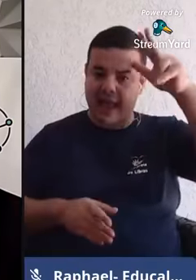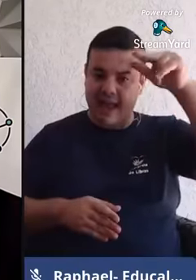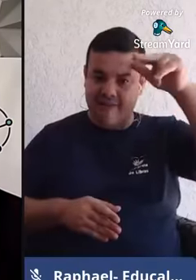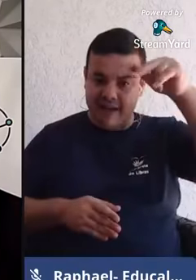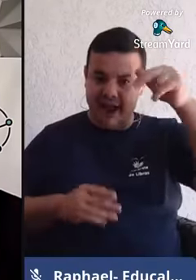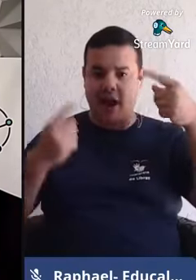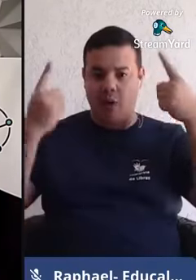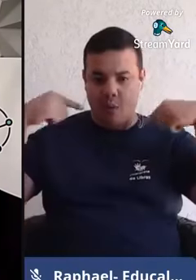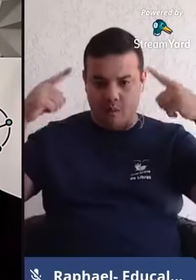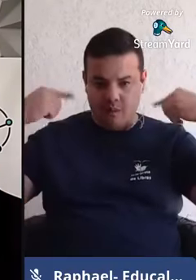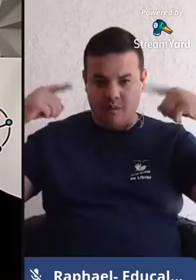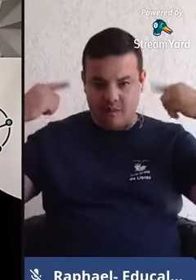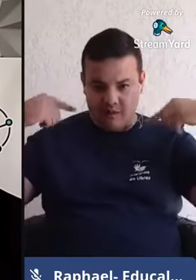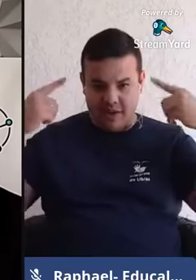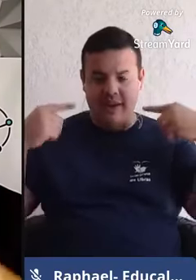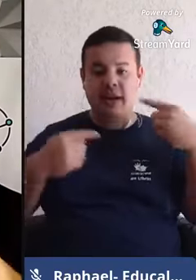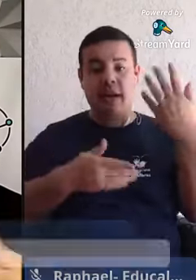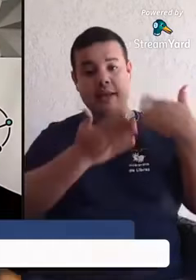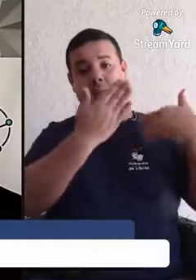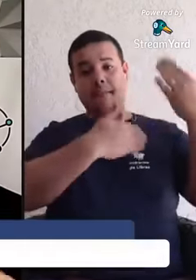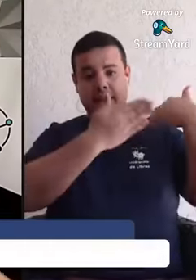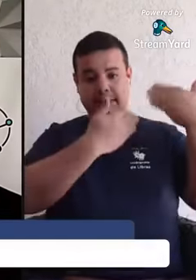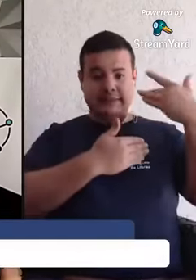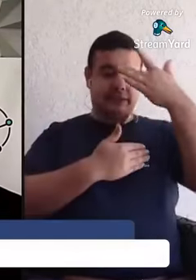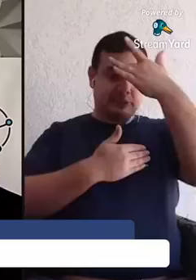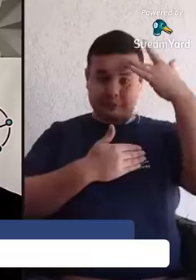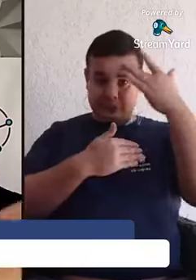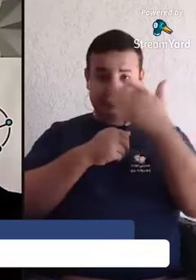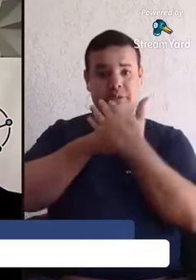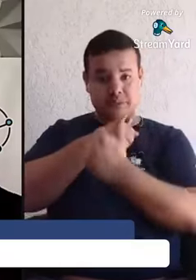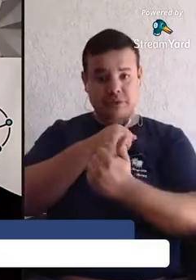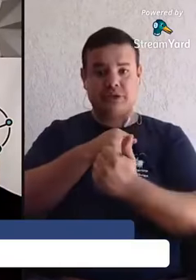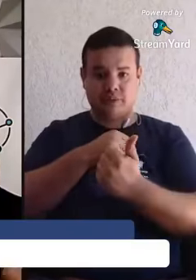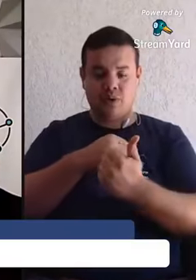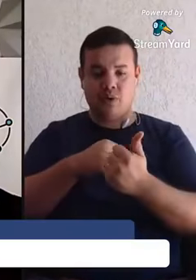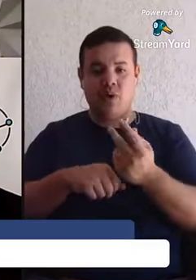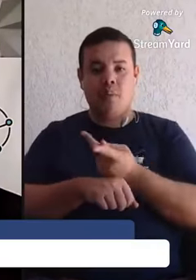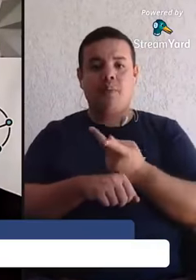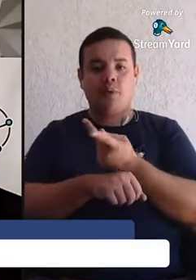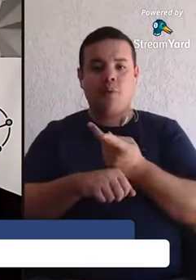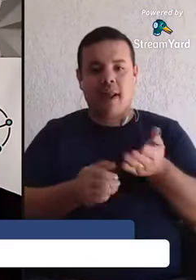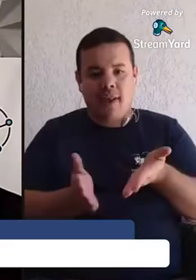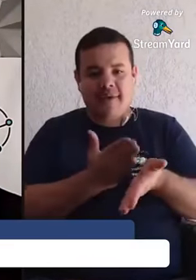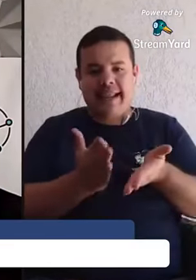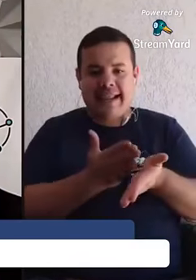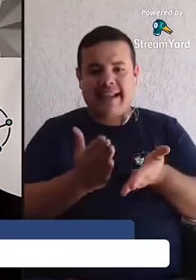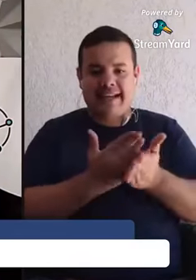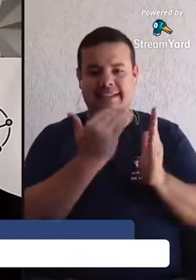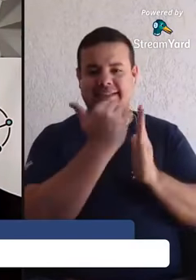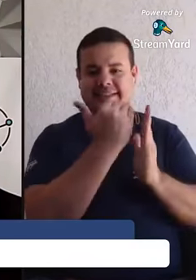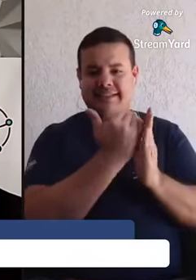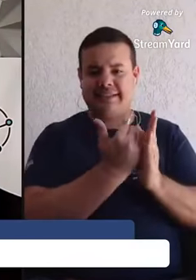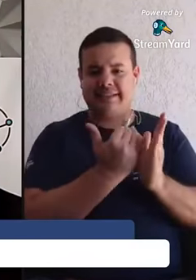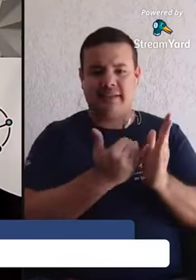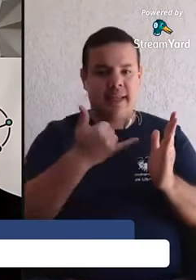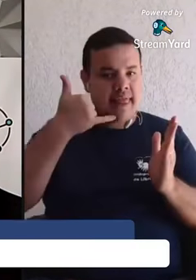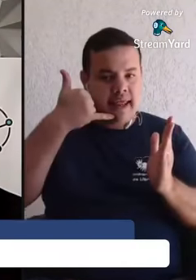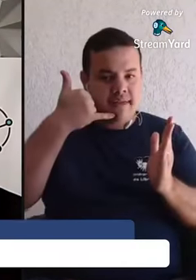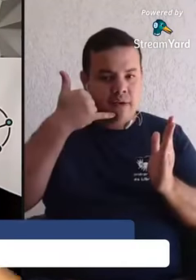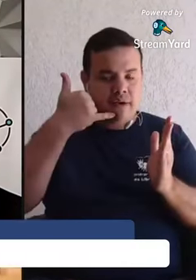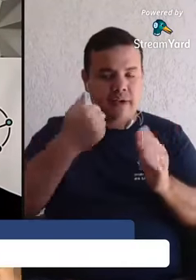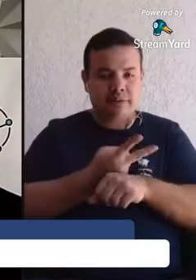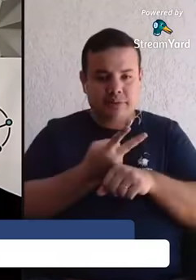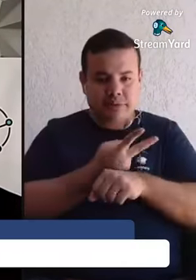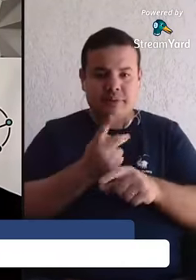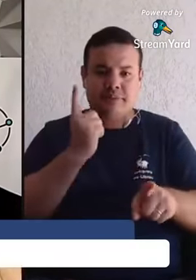ocasião, me procuraram para que me acharam na lista telefônica, não tinha internet. Me acharam na lista telefônica para que eu criasse toda